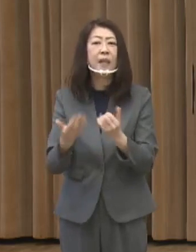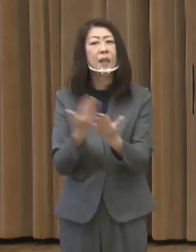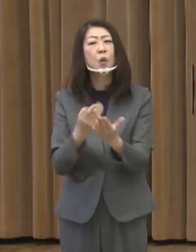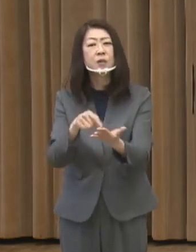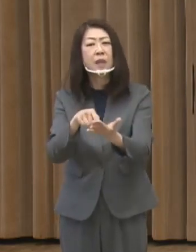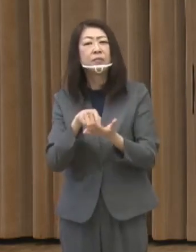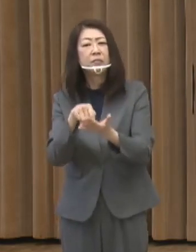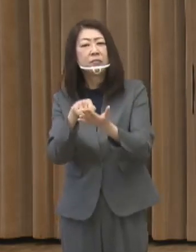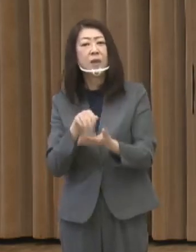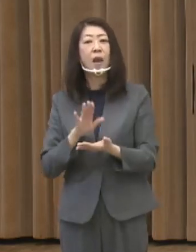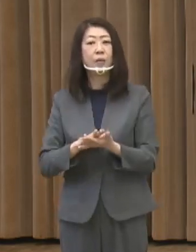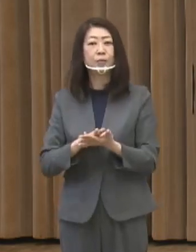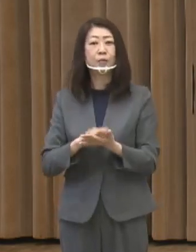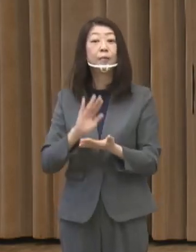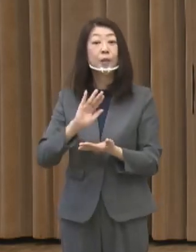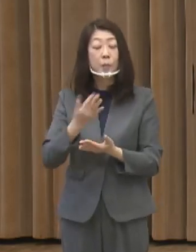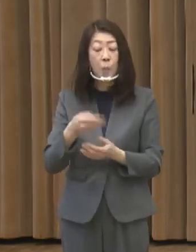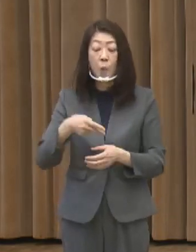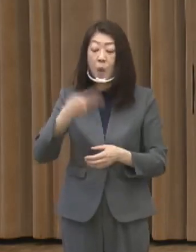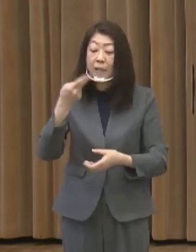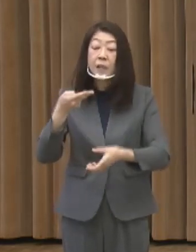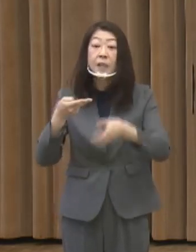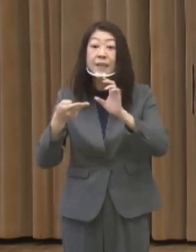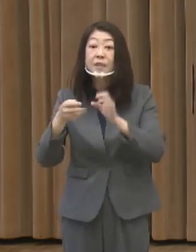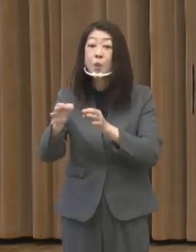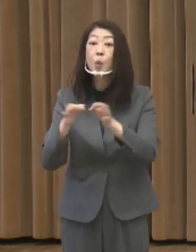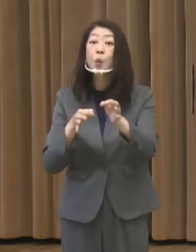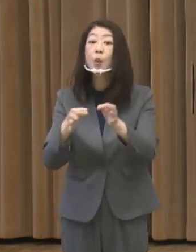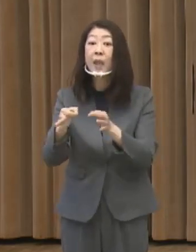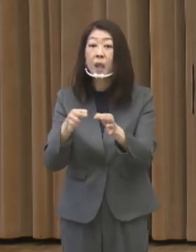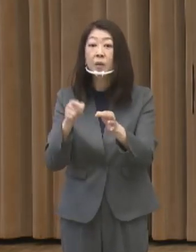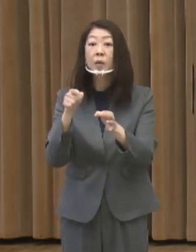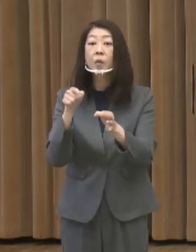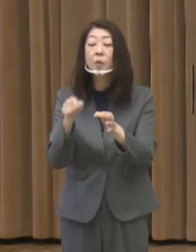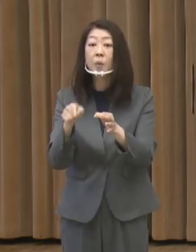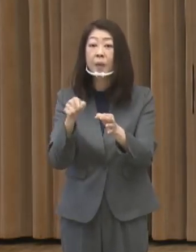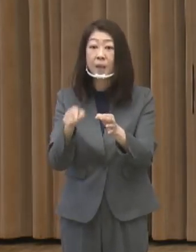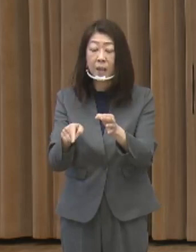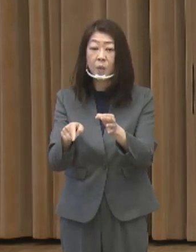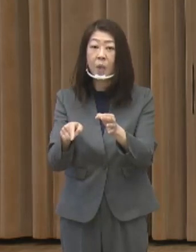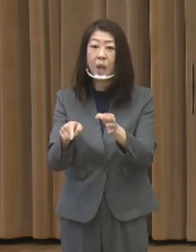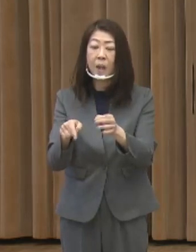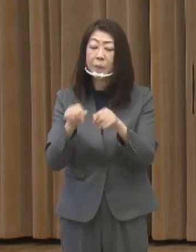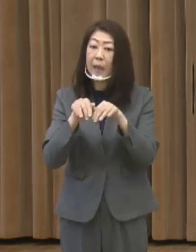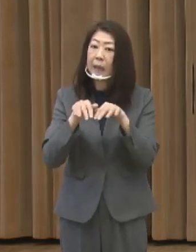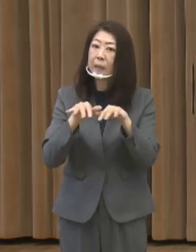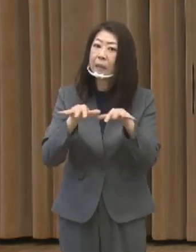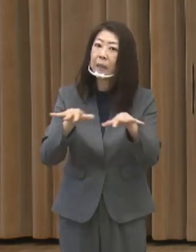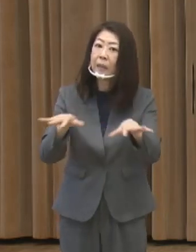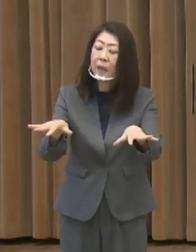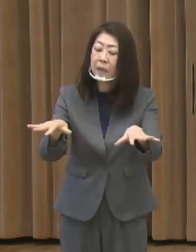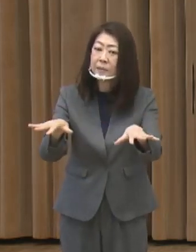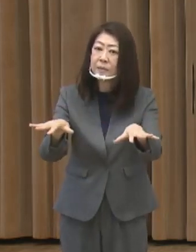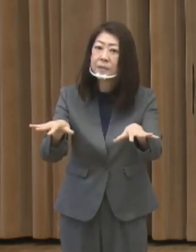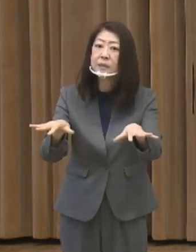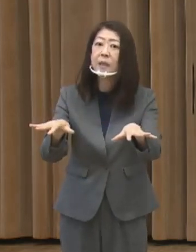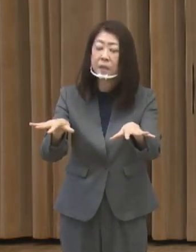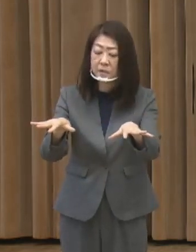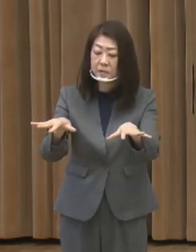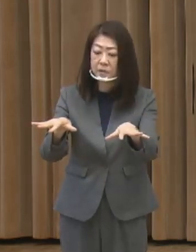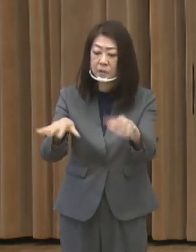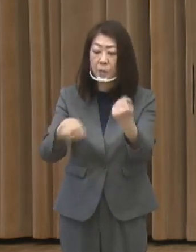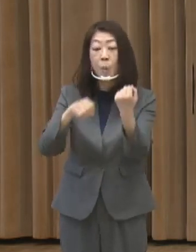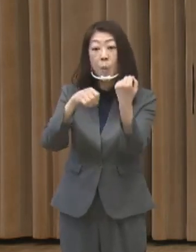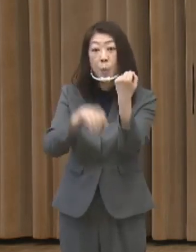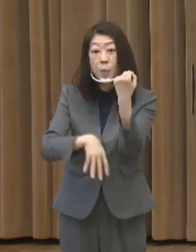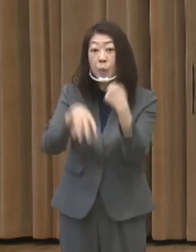改めてですが、その飲食店というのは感染源になるの要因として大きな幅を引き換えているので、ここ